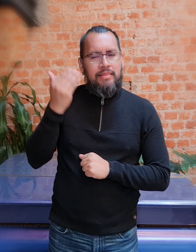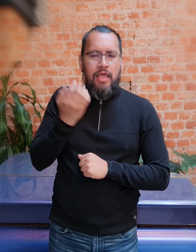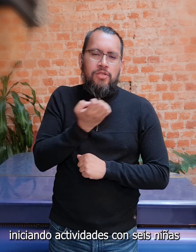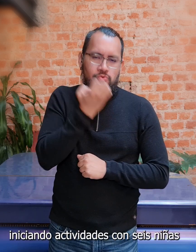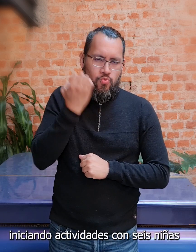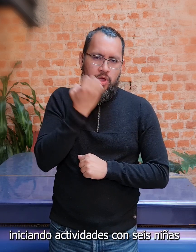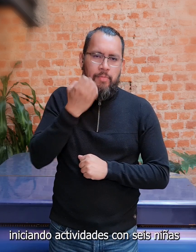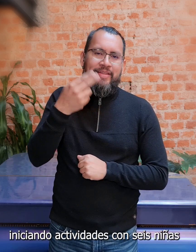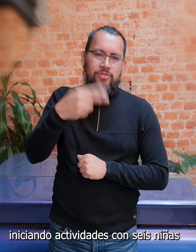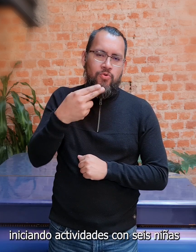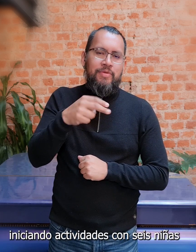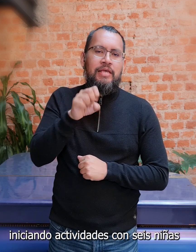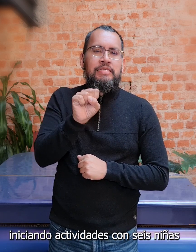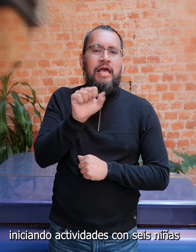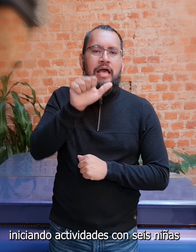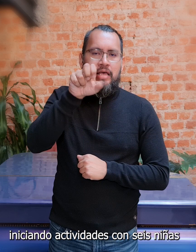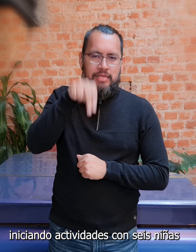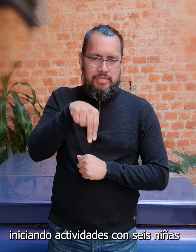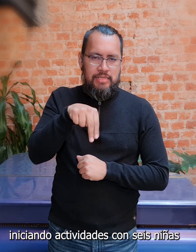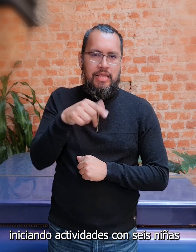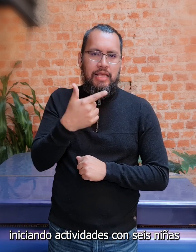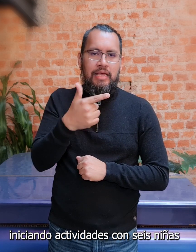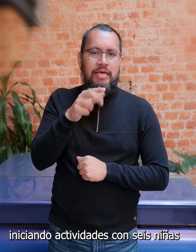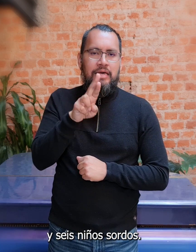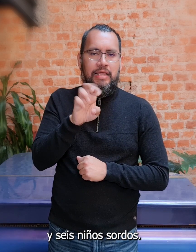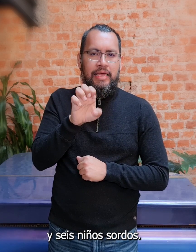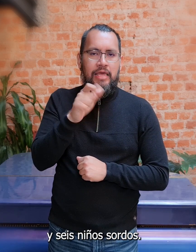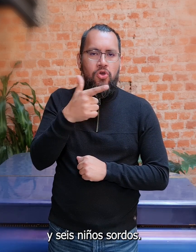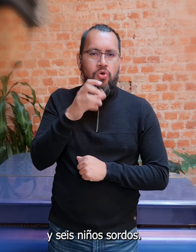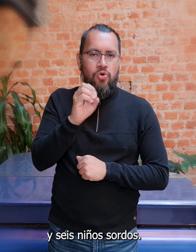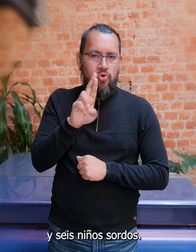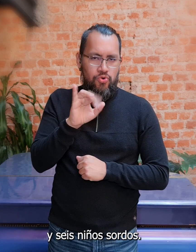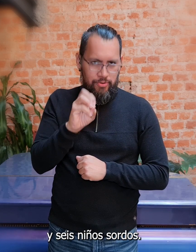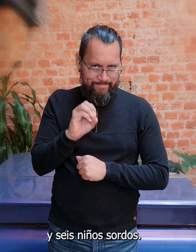Iniciando actividades con seis niñas y seis niños sordos.